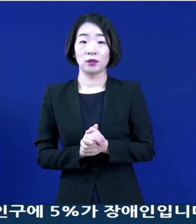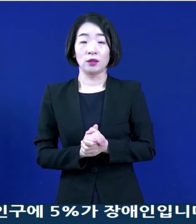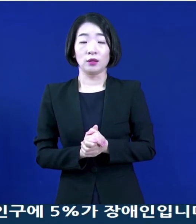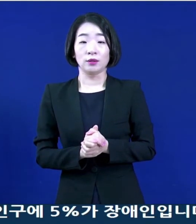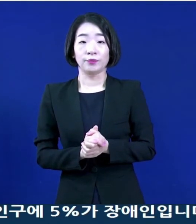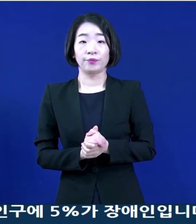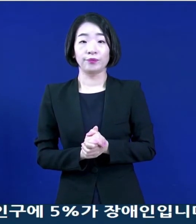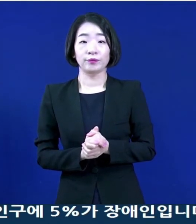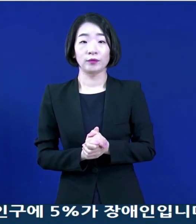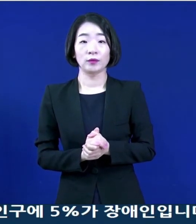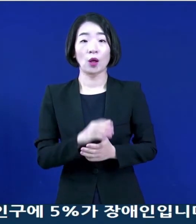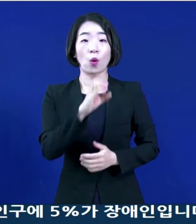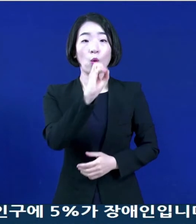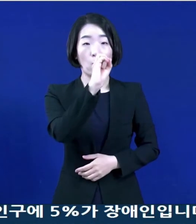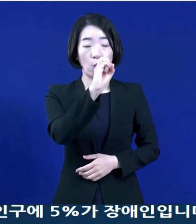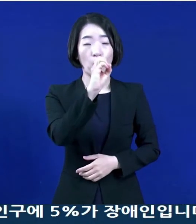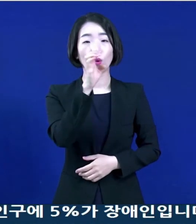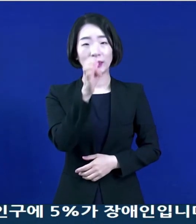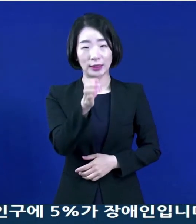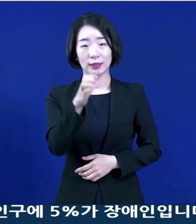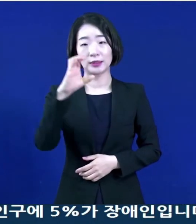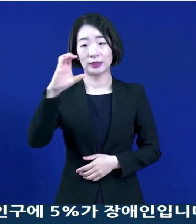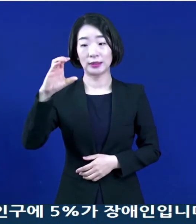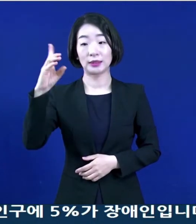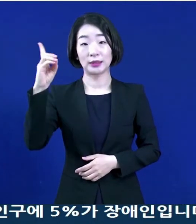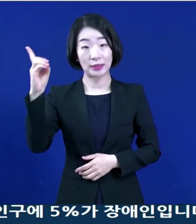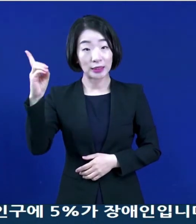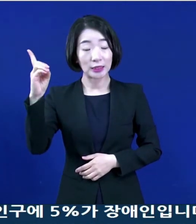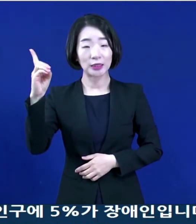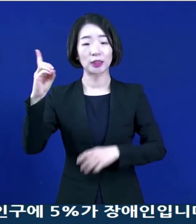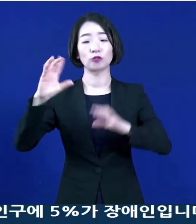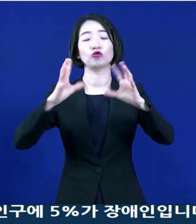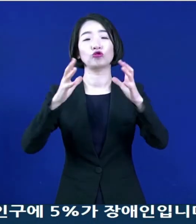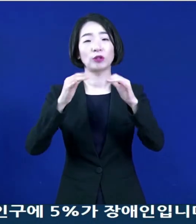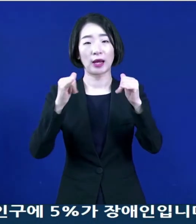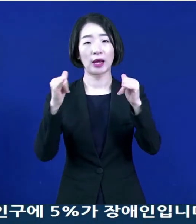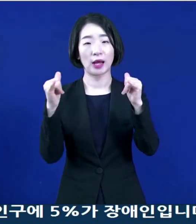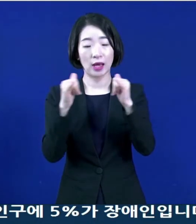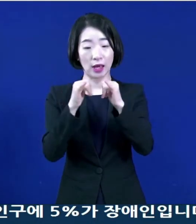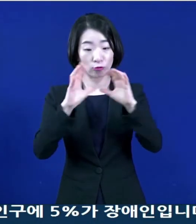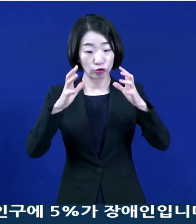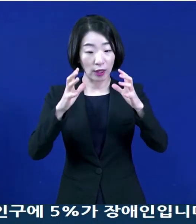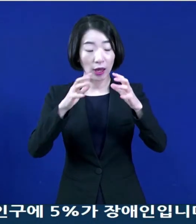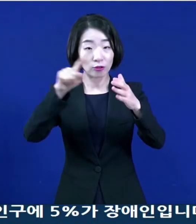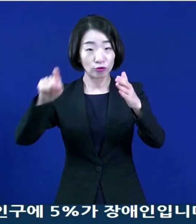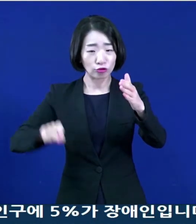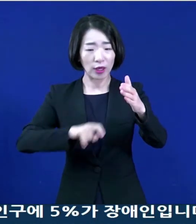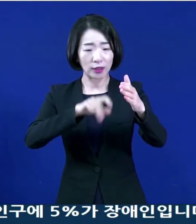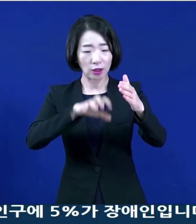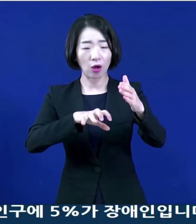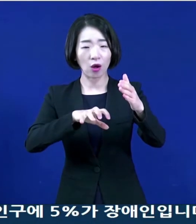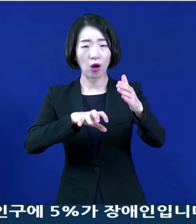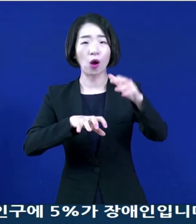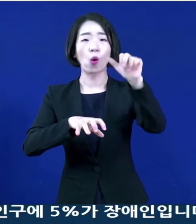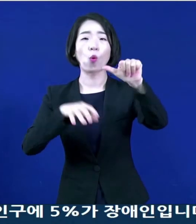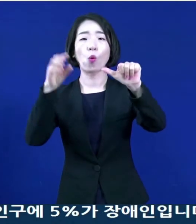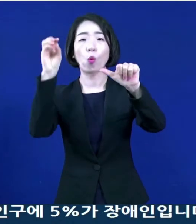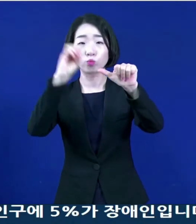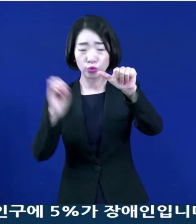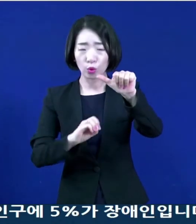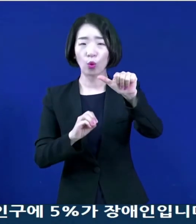것은 OECD 국가 중에 우리나라의 장애율이 가장 낮습니다. 5%가요. 그 다음으로 낮은